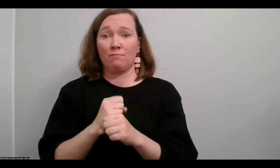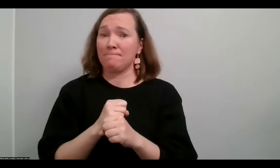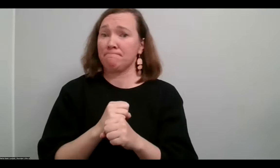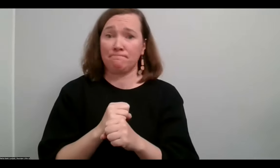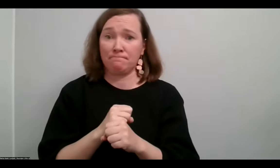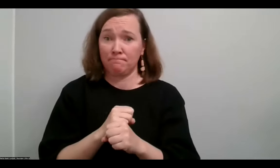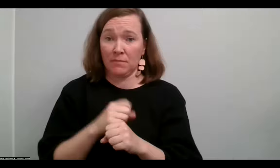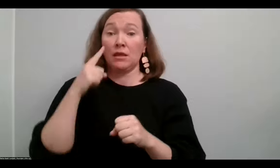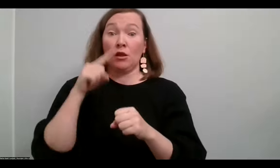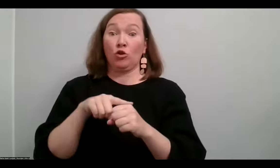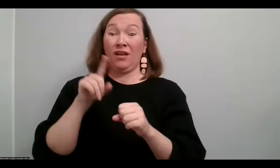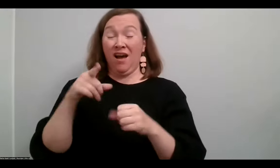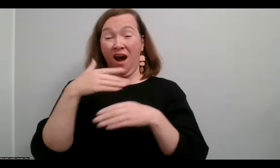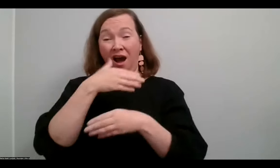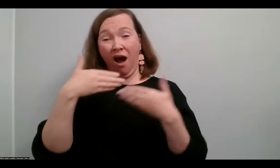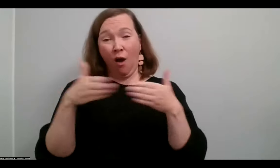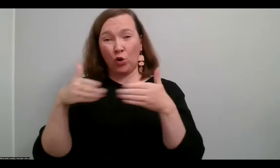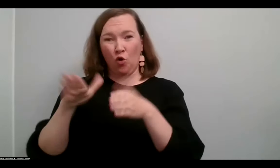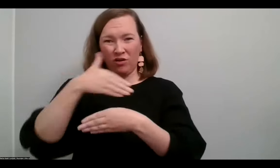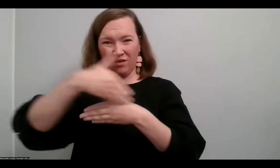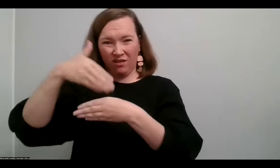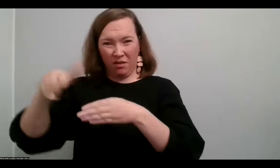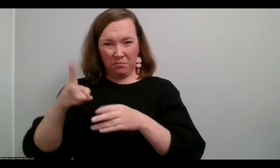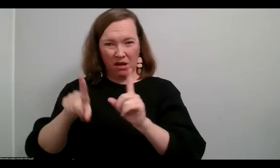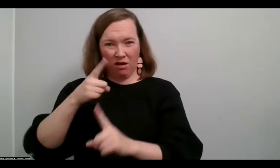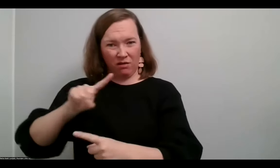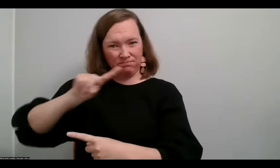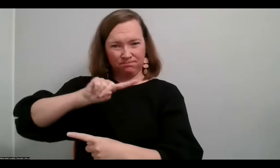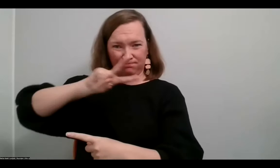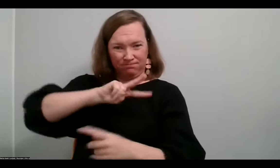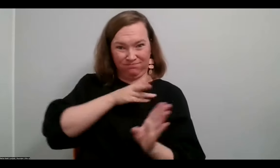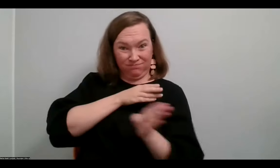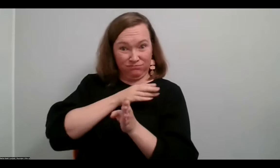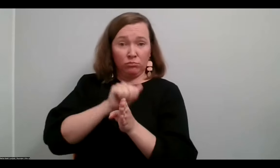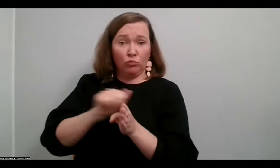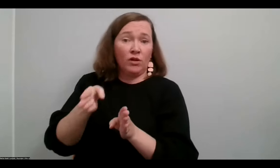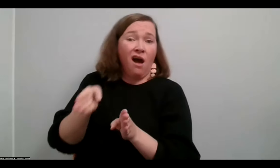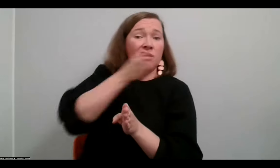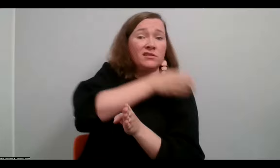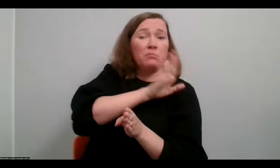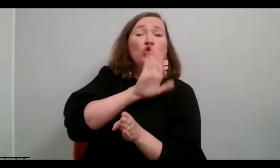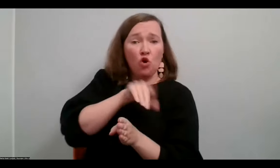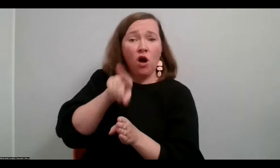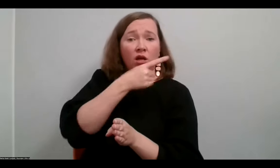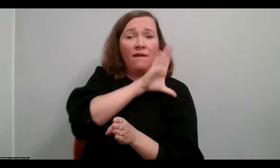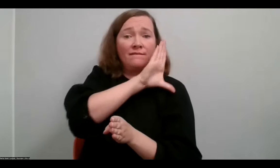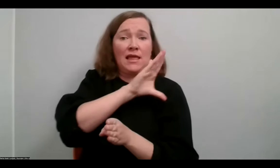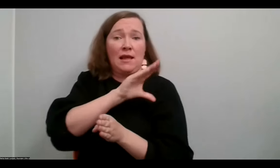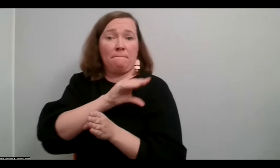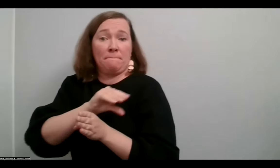että se tietenkin myöskin, että ei johdu pelkästään käytön väheneminen siitä, vaan tämä väheneminen alkoi